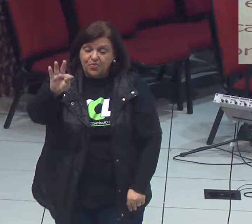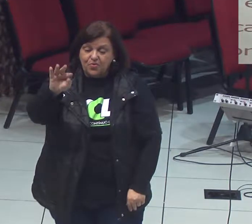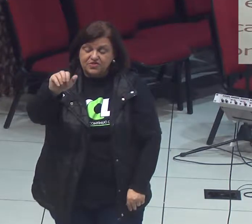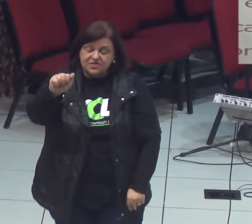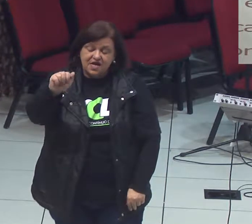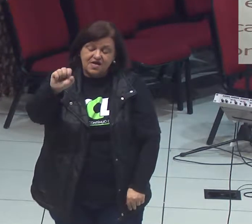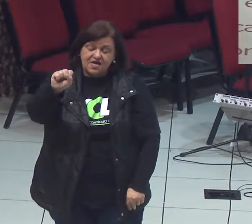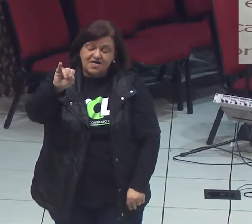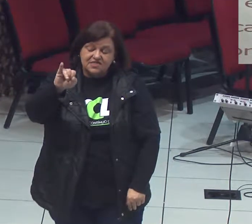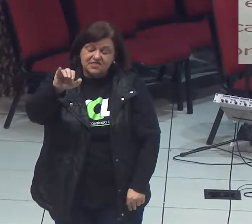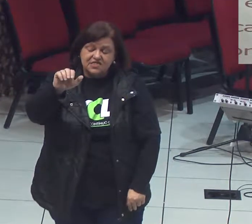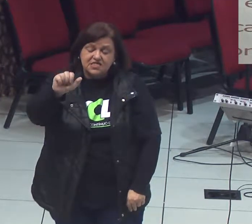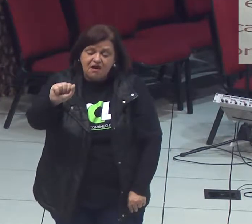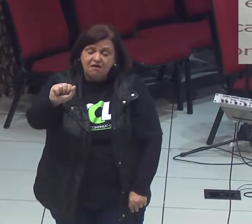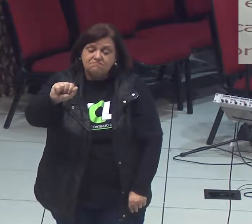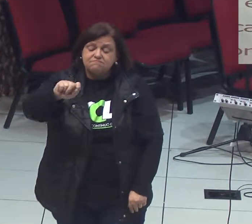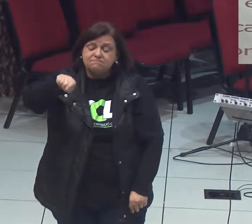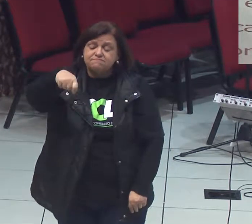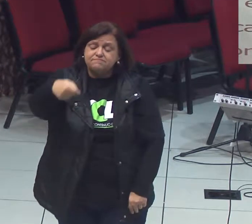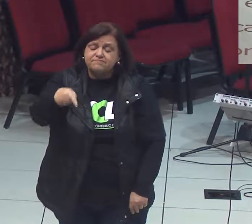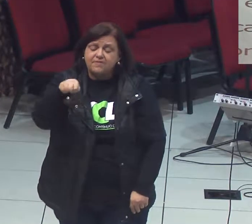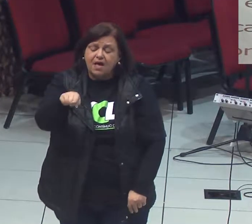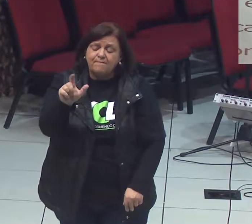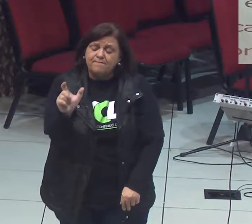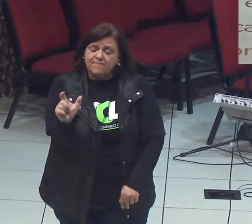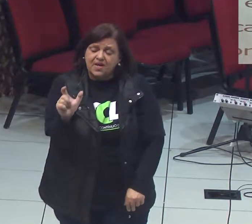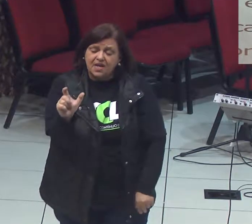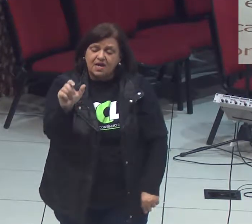É a terceira palavra para a lacuna.